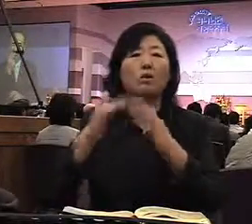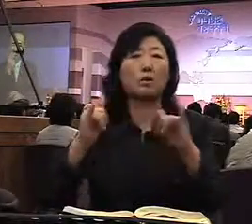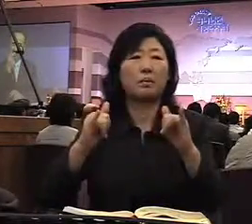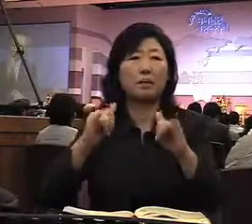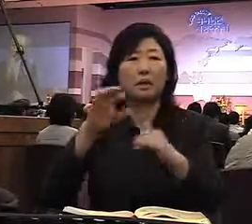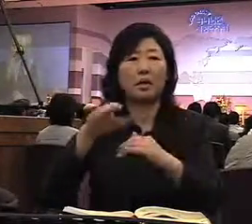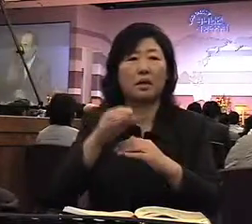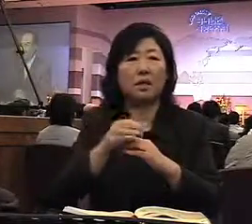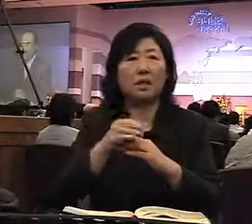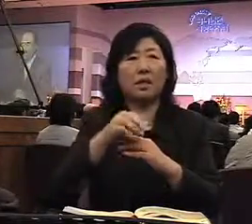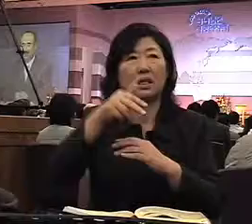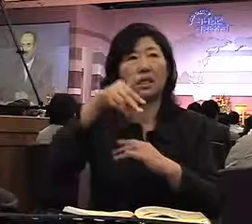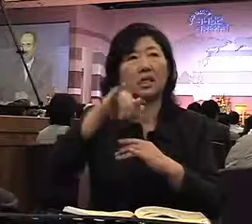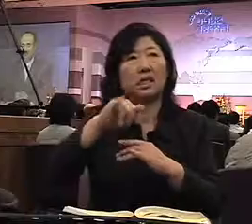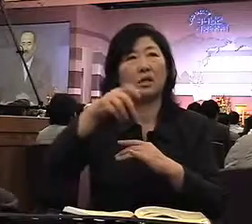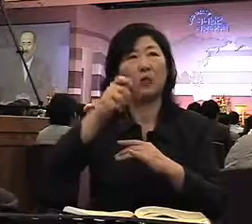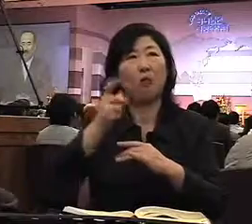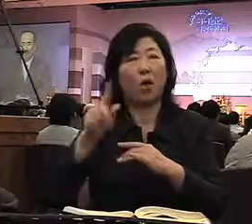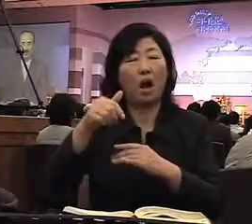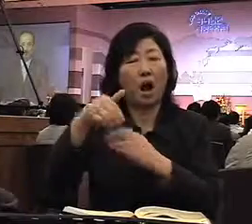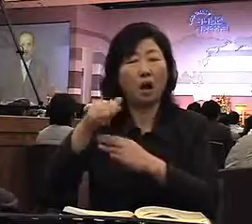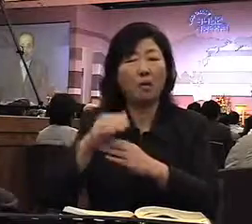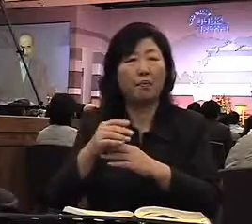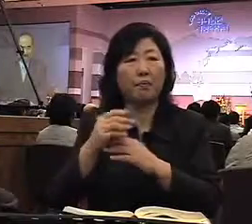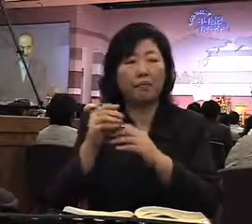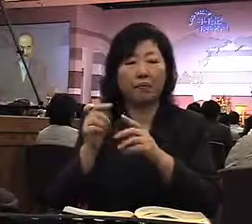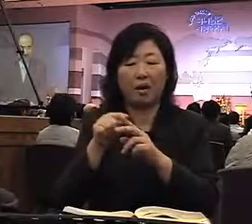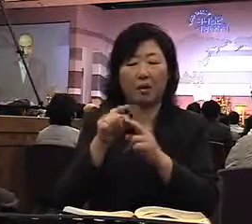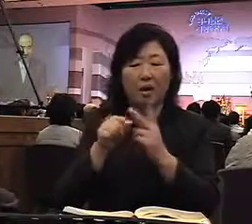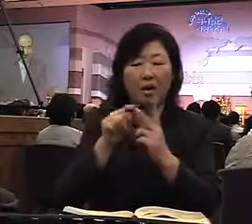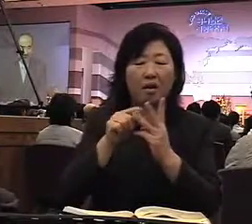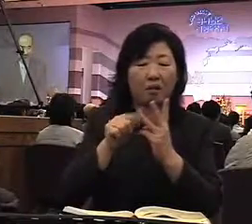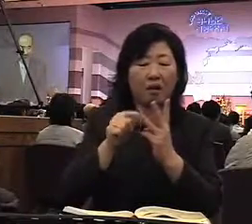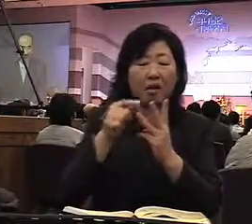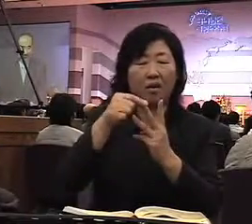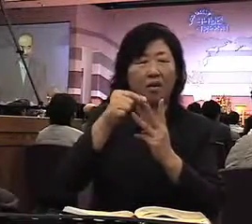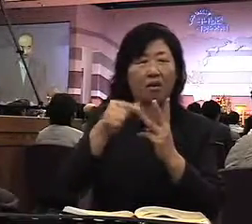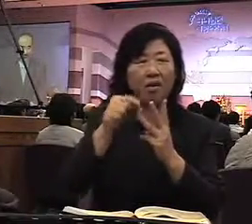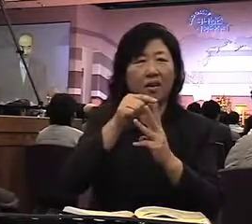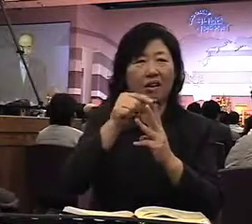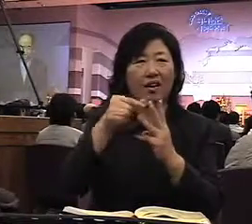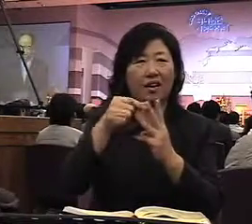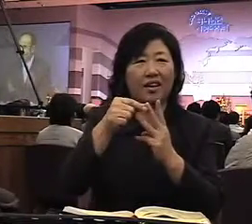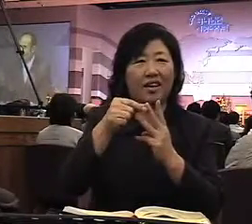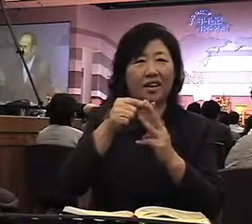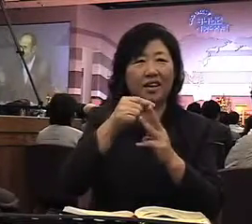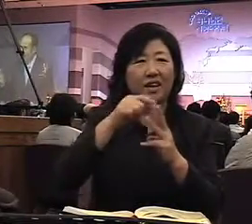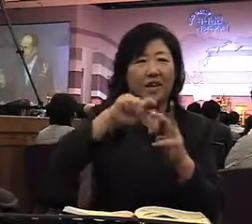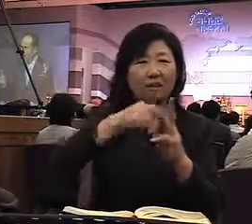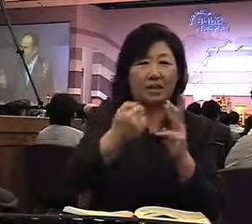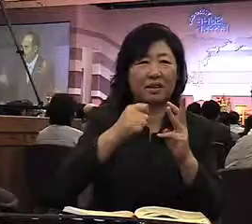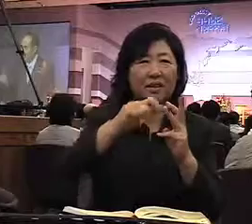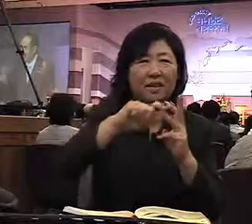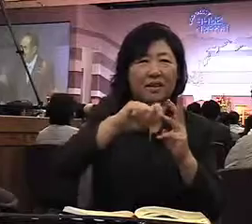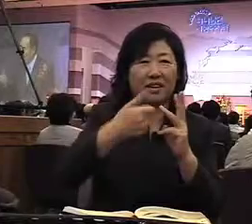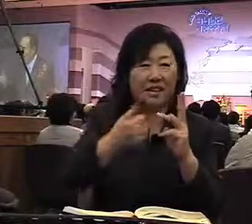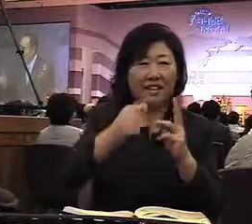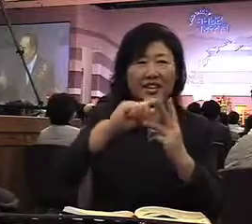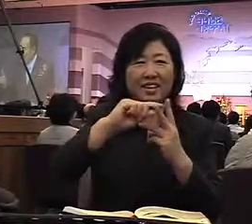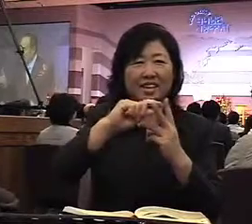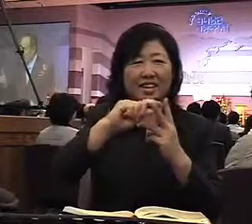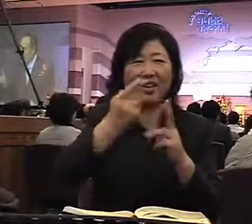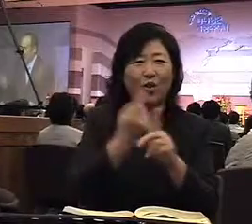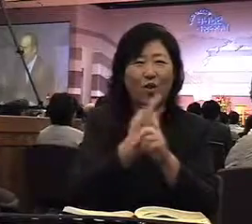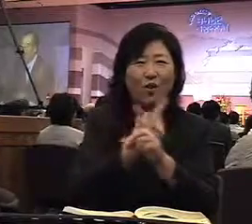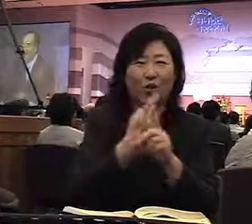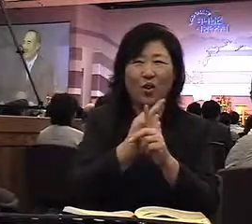앞니빨 2개 옆에 흔들리는 건데 왜 앞니빨을 부러뜨립니까? 이 절망감 여러분, 그것도